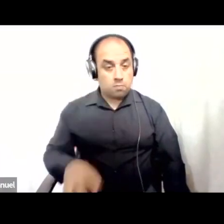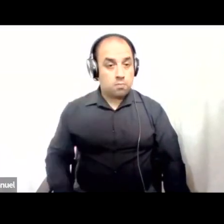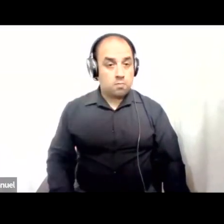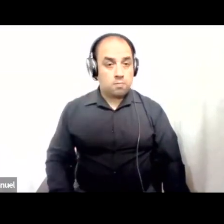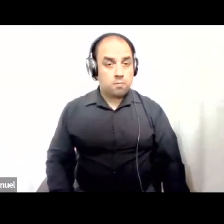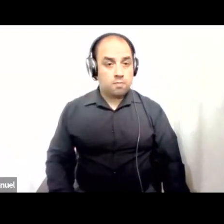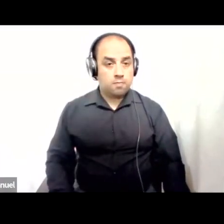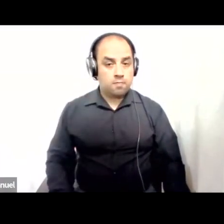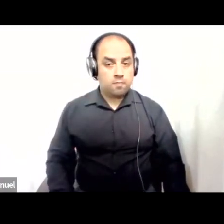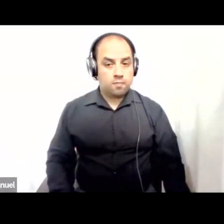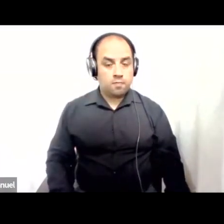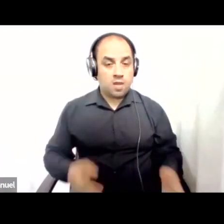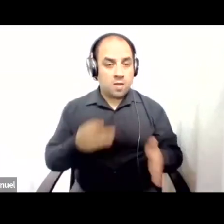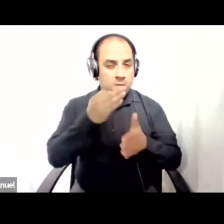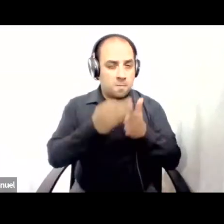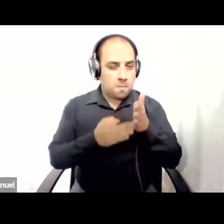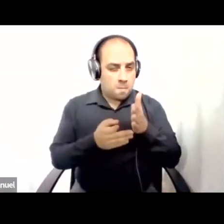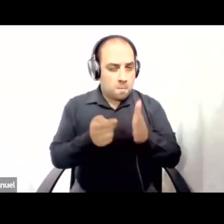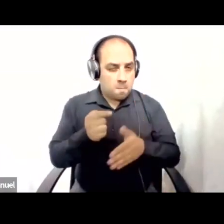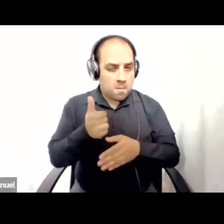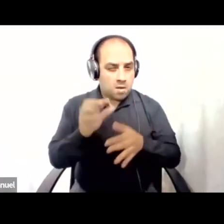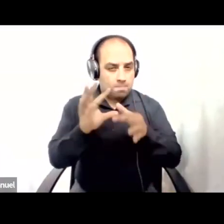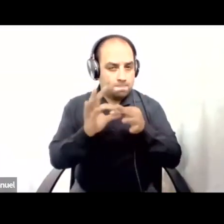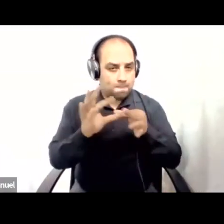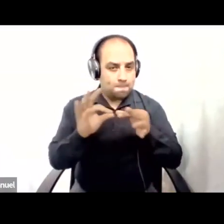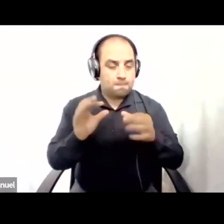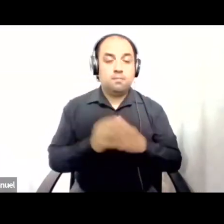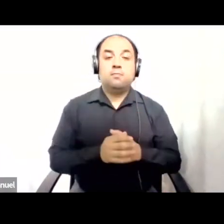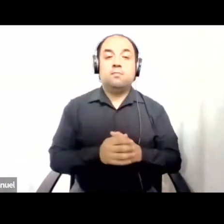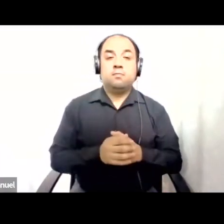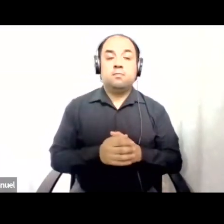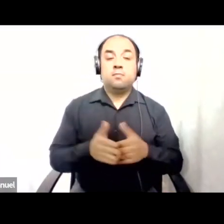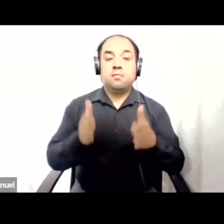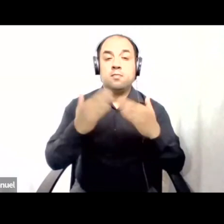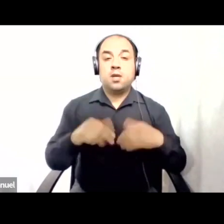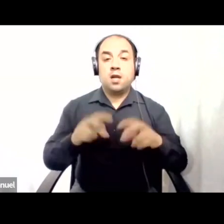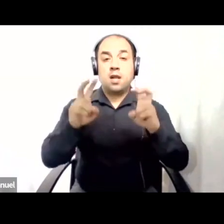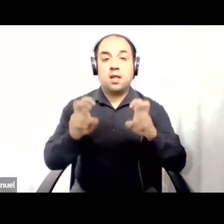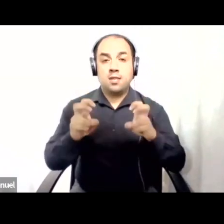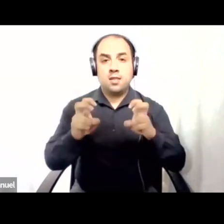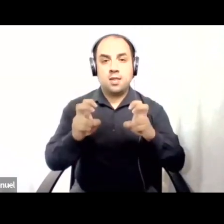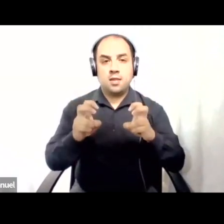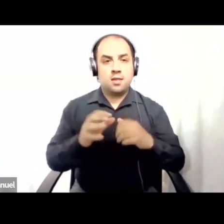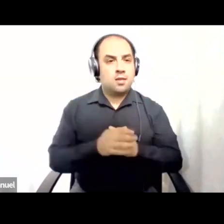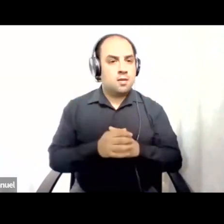Todavía me falta un poco. Ahora quisiera meter el tema de la blanquitud.